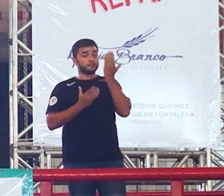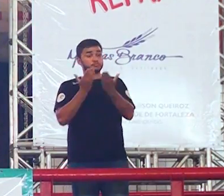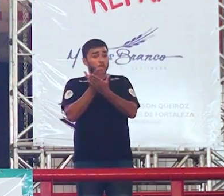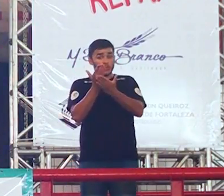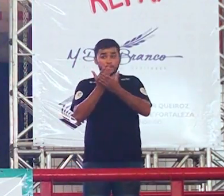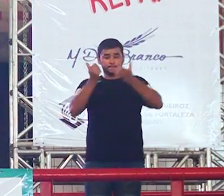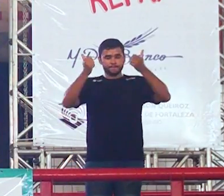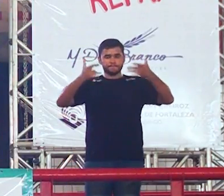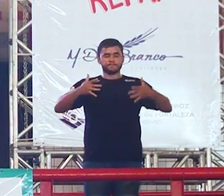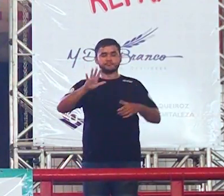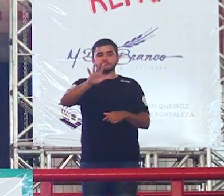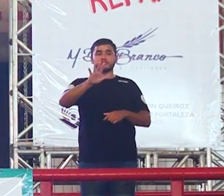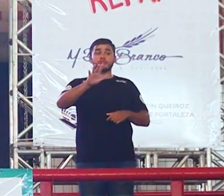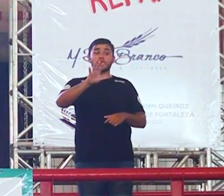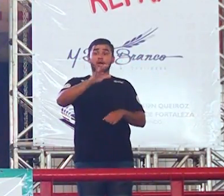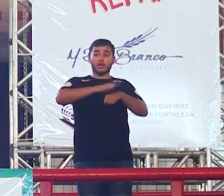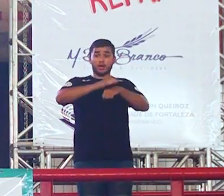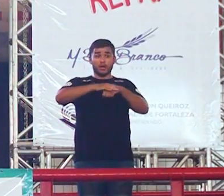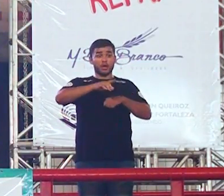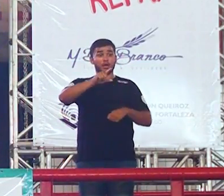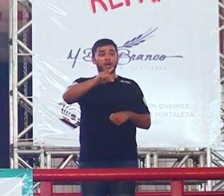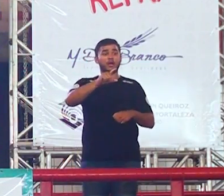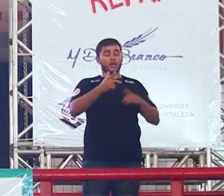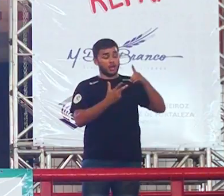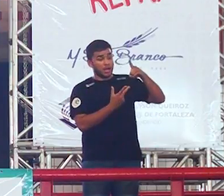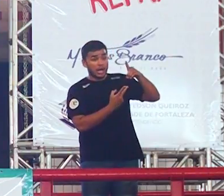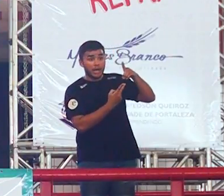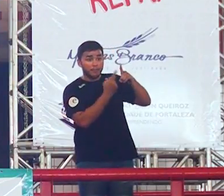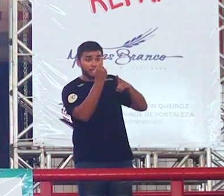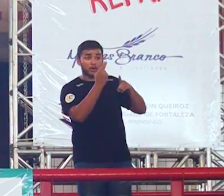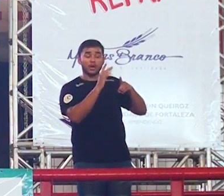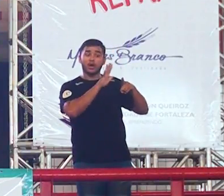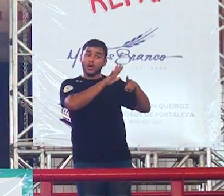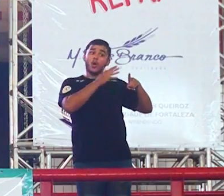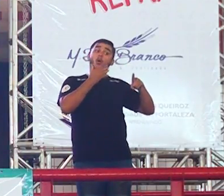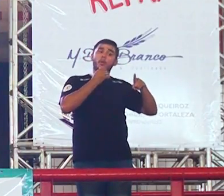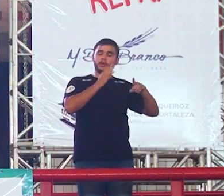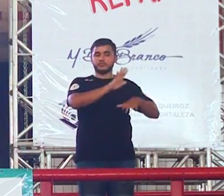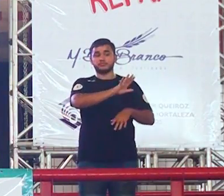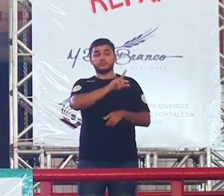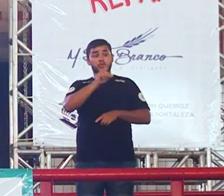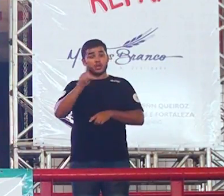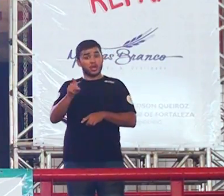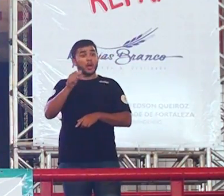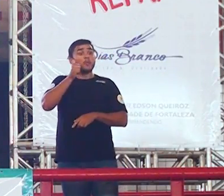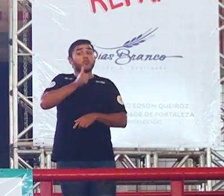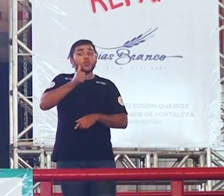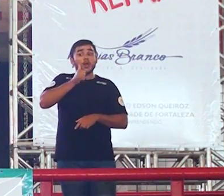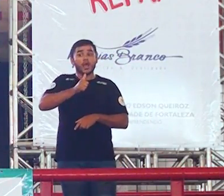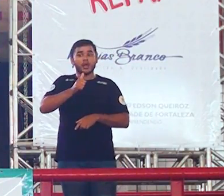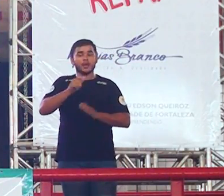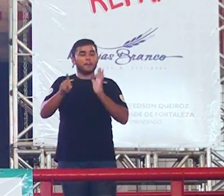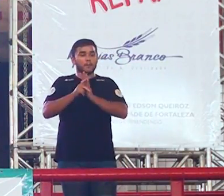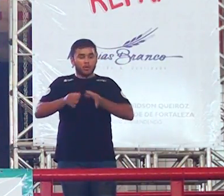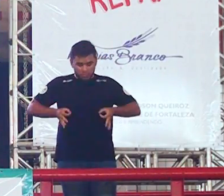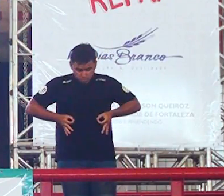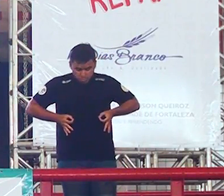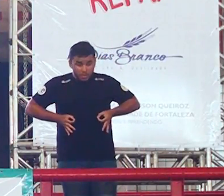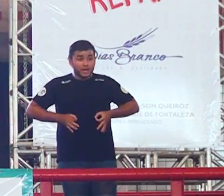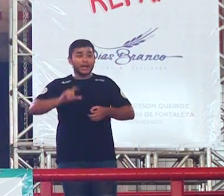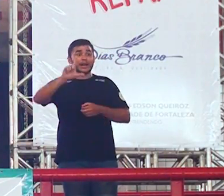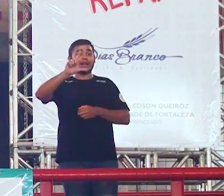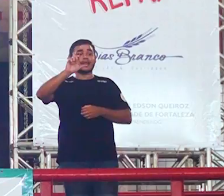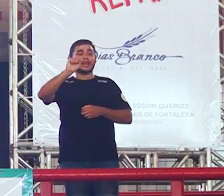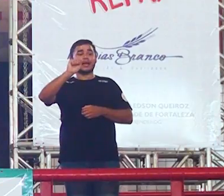reforçada. O equivalente à vasectomia feminina é a chamada laqueadura